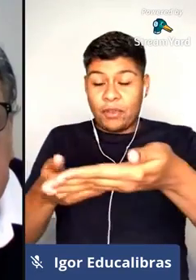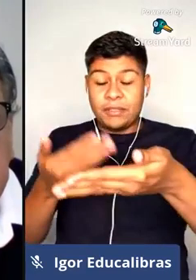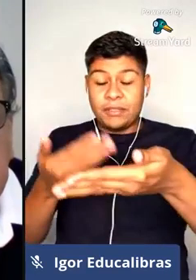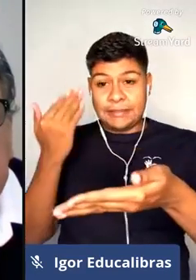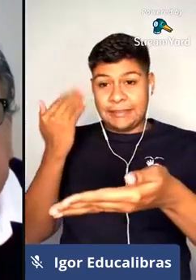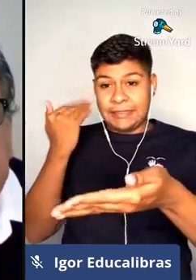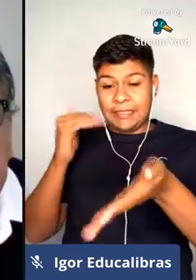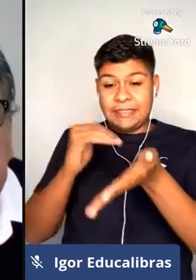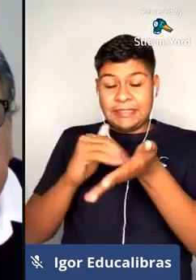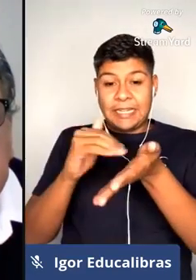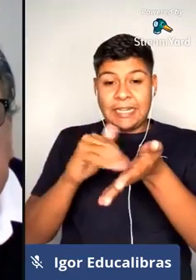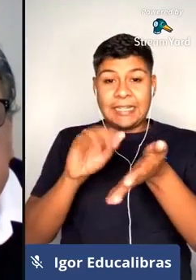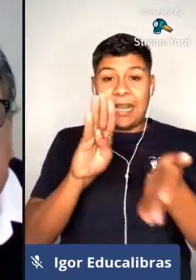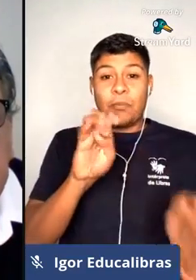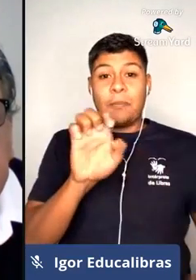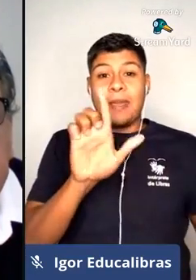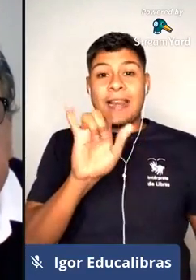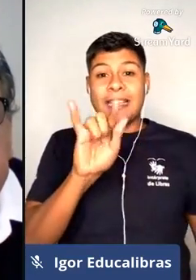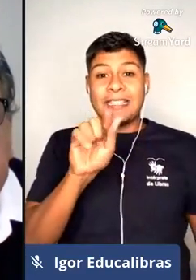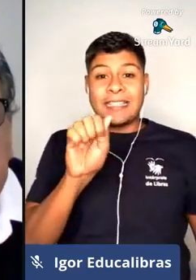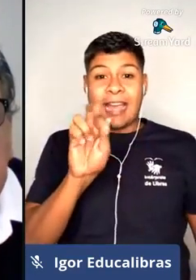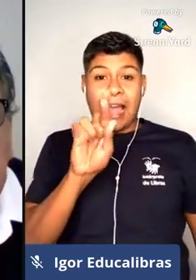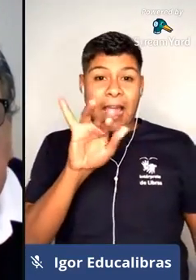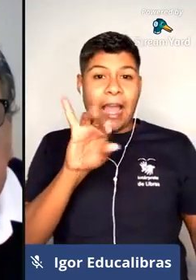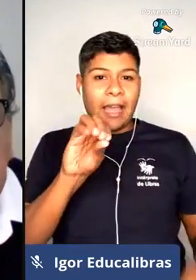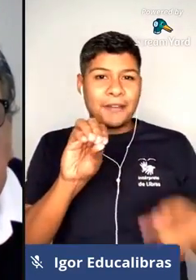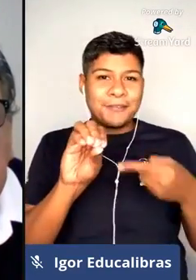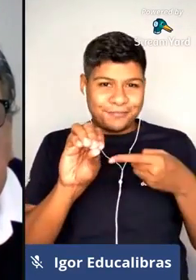secretário Belisário, Marcos Belisário,